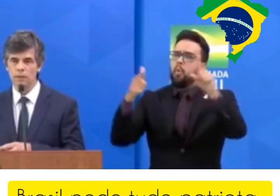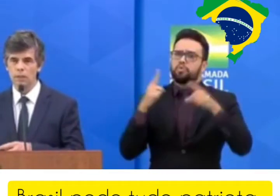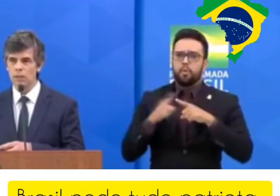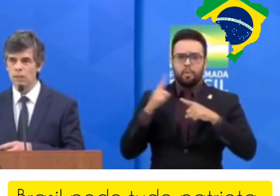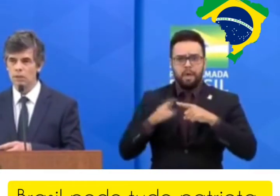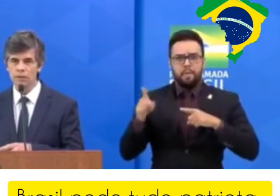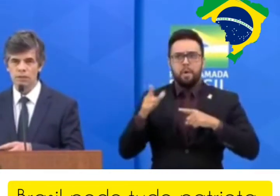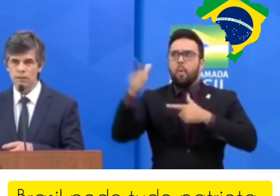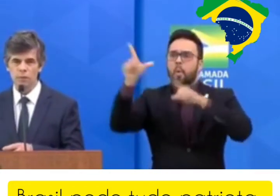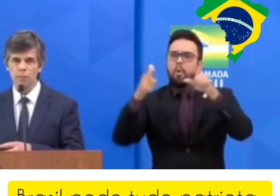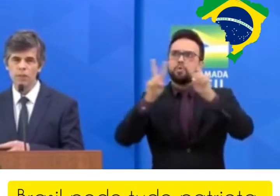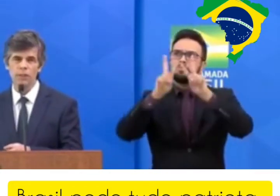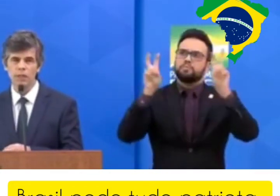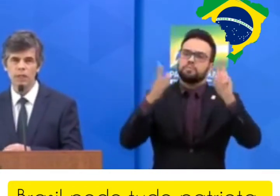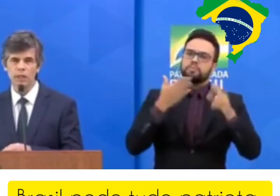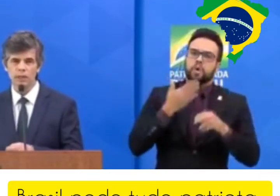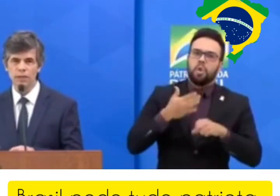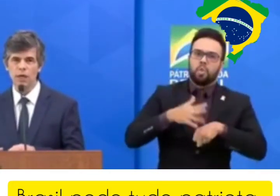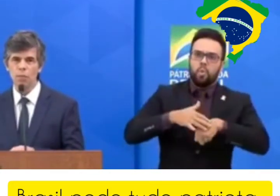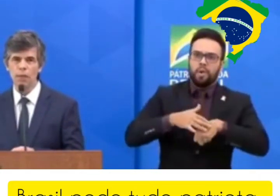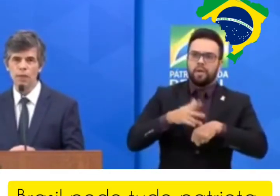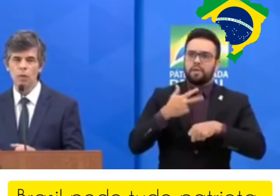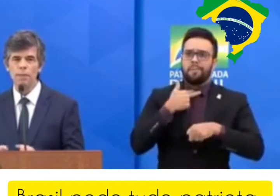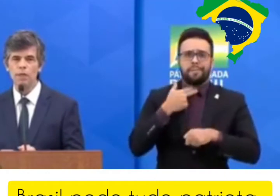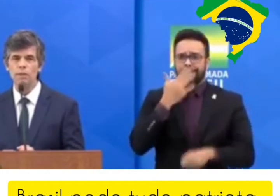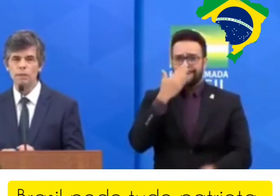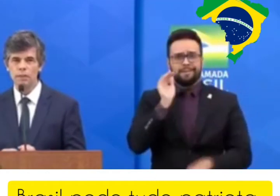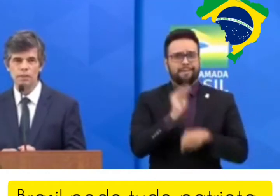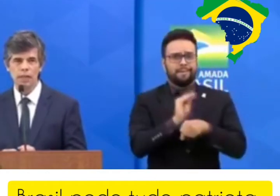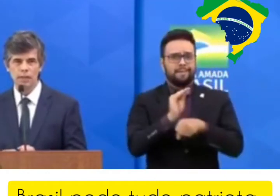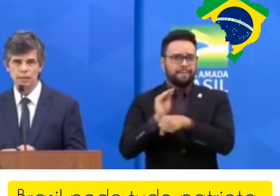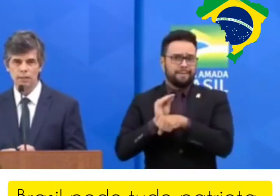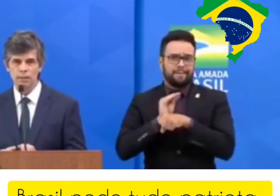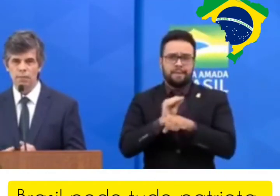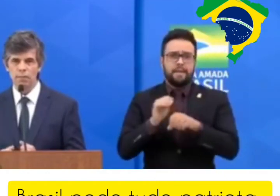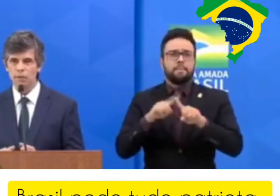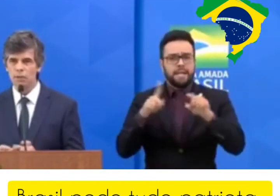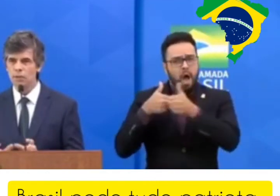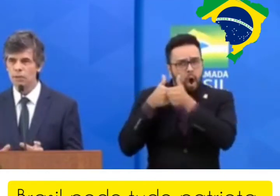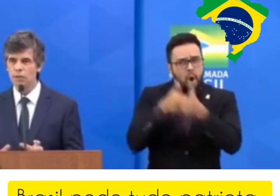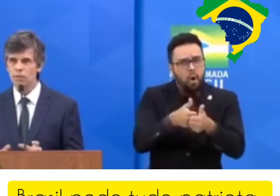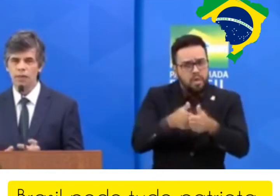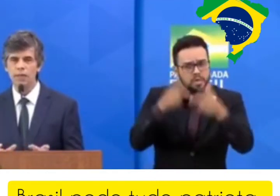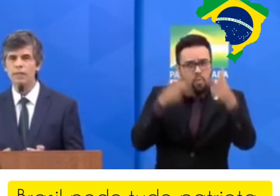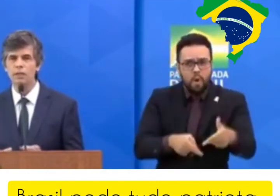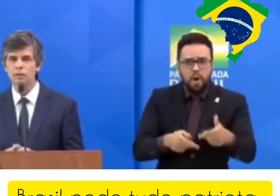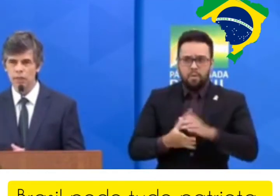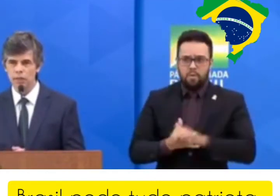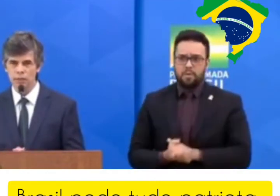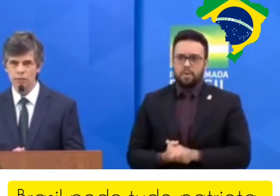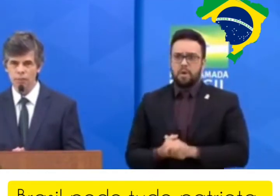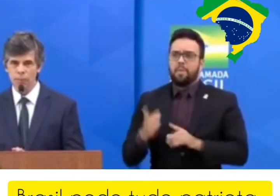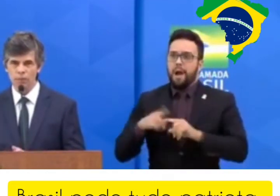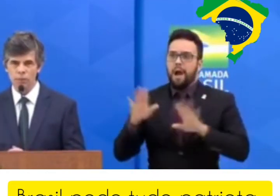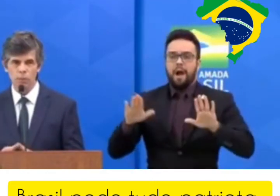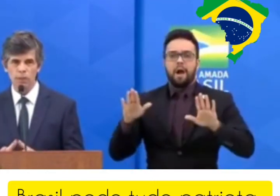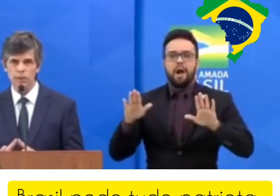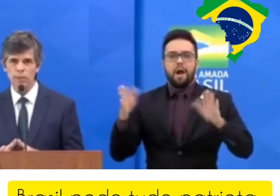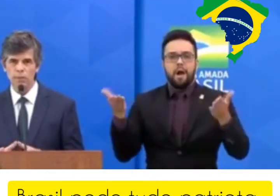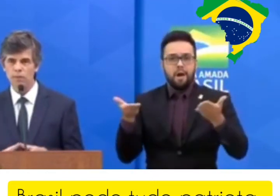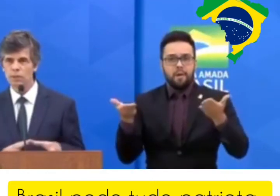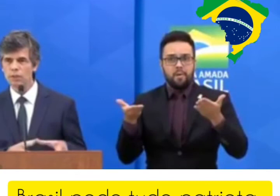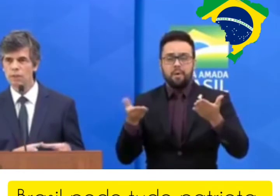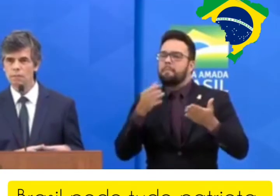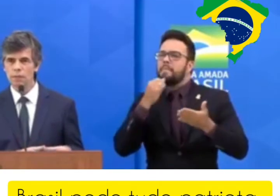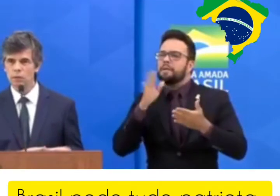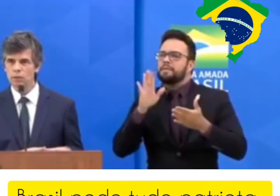problemas que você não pode deixar de lado. Você vai ter que acompanhar com a mesma intensidade, mesmo que você não fale tanto deles. Então, por